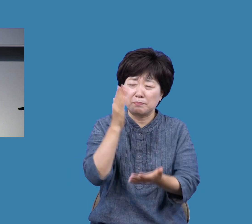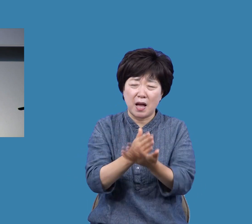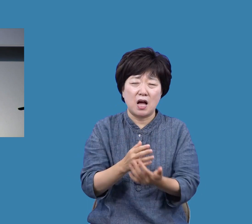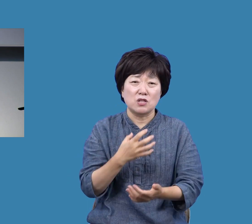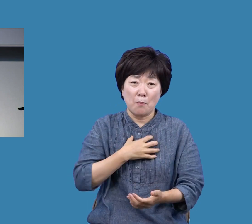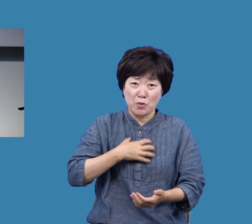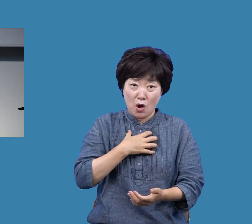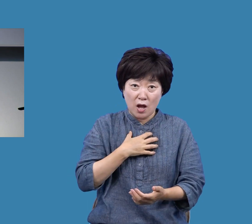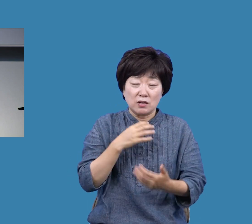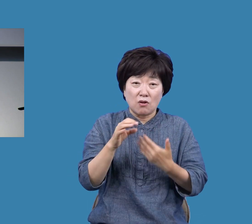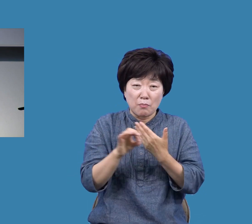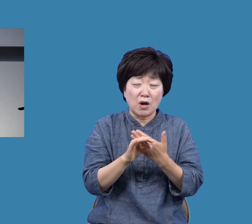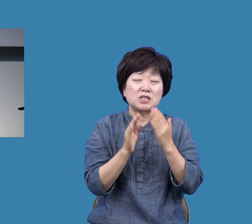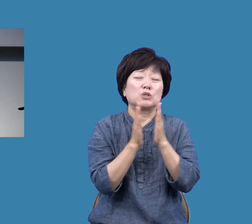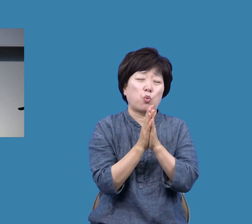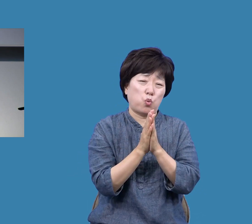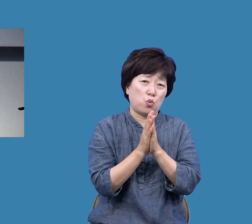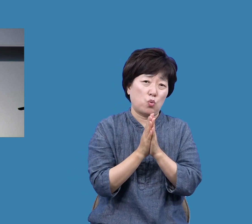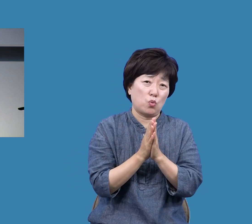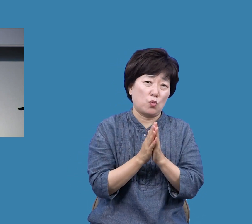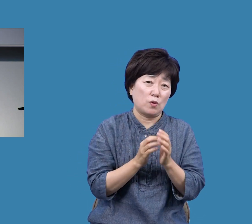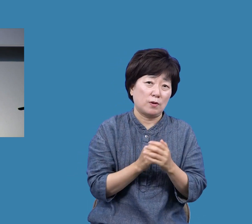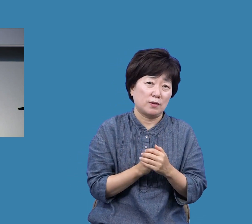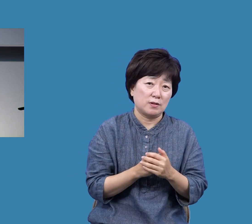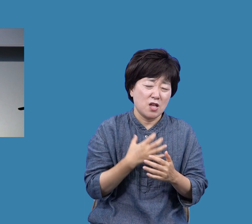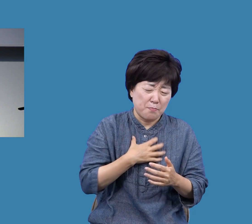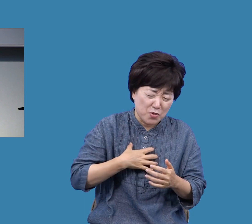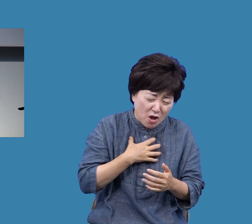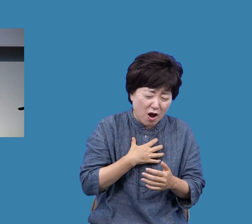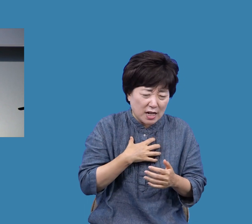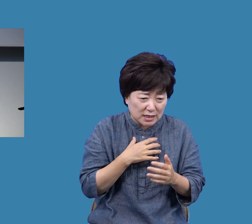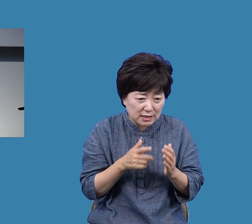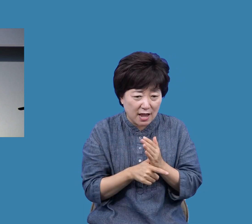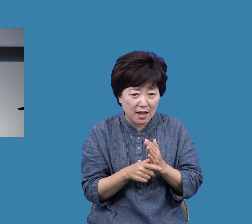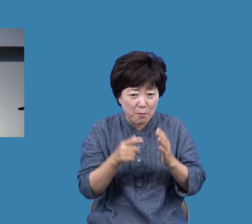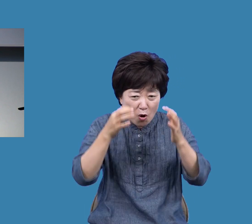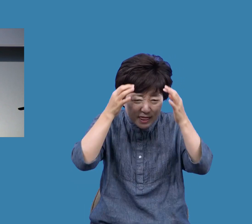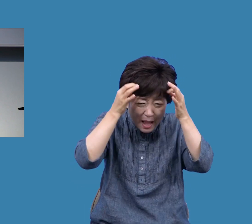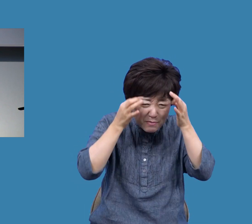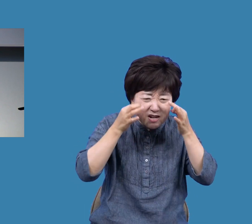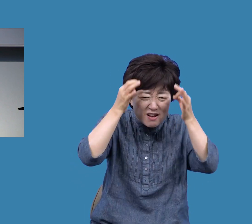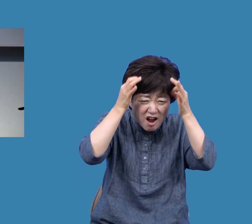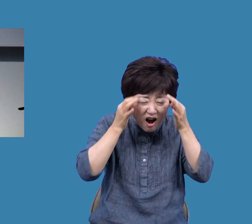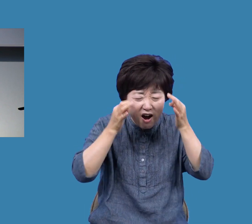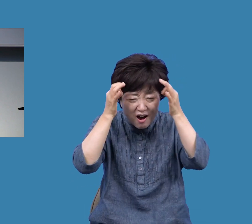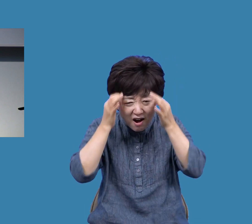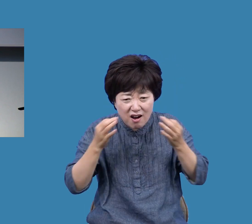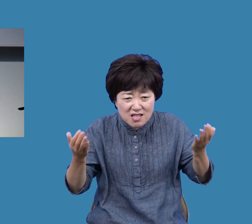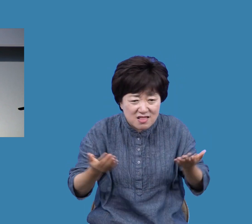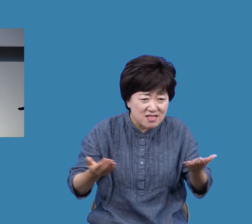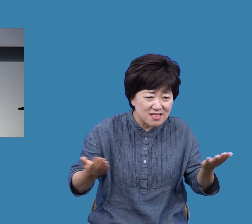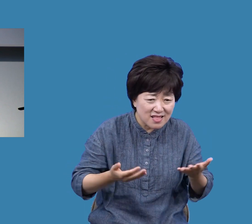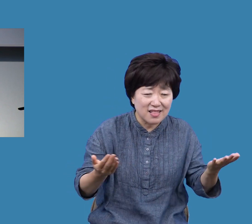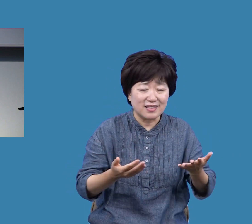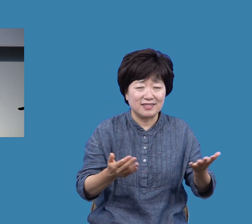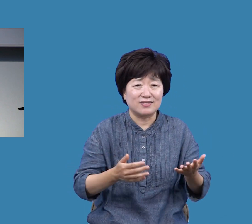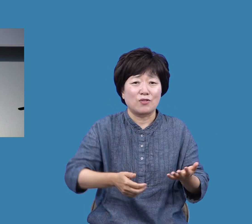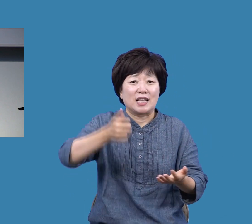하든지. 그렇게 염려할 시간 있으면 가서 뭐 땀 흘려서 뭐라도 좀 더 하든지. 그럼 염려하고 앉아서도 어쩌겠다는